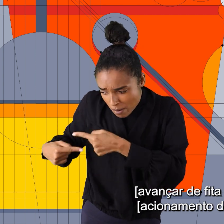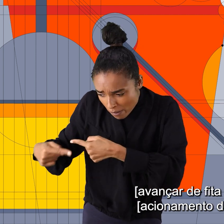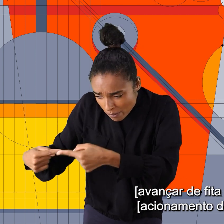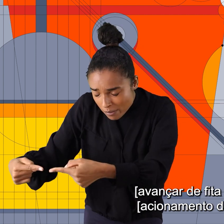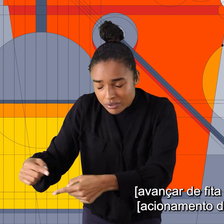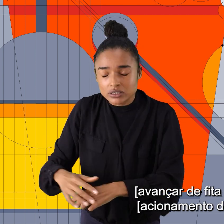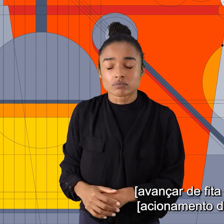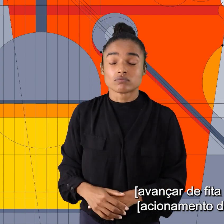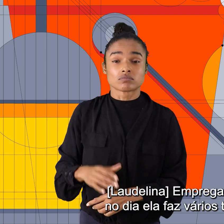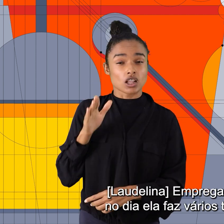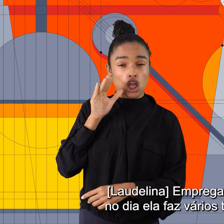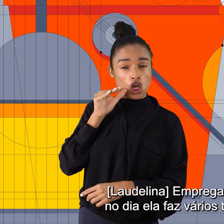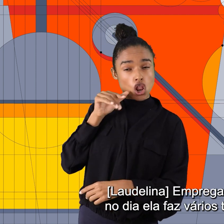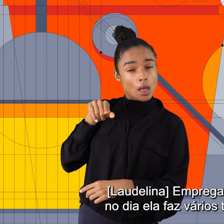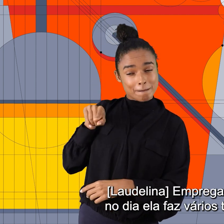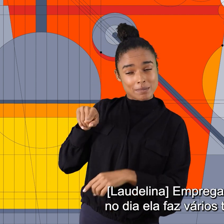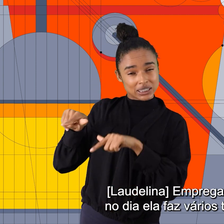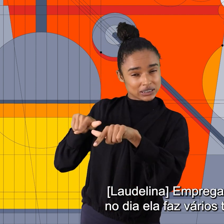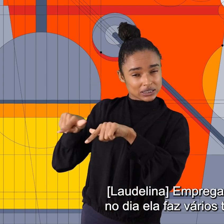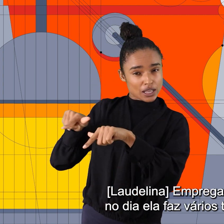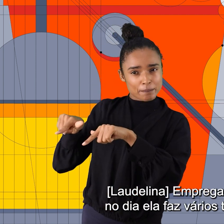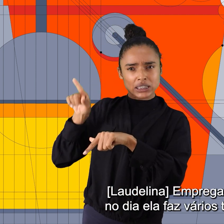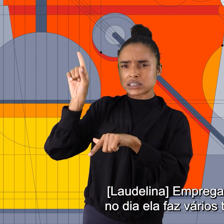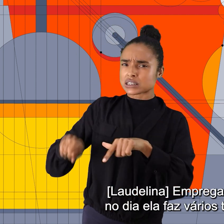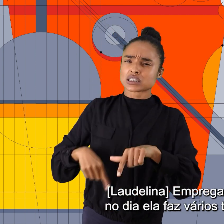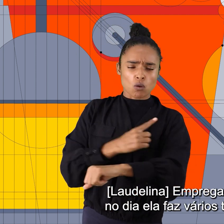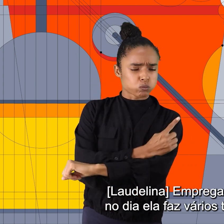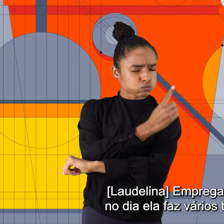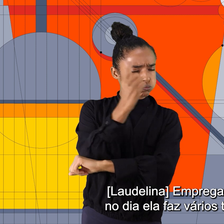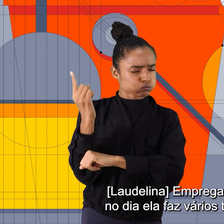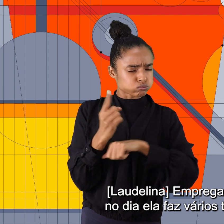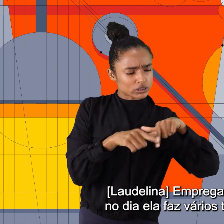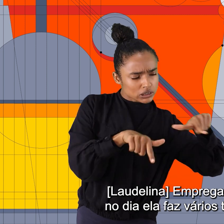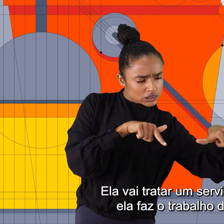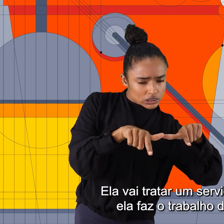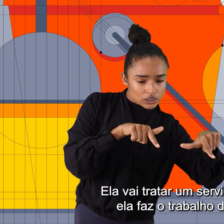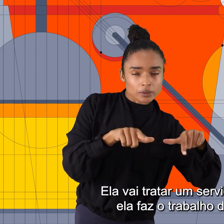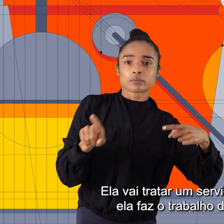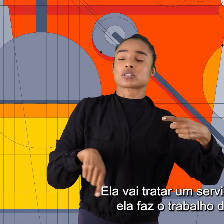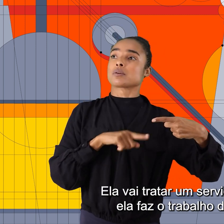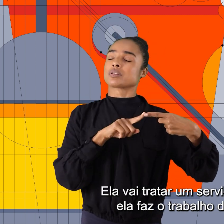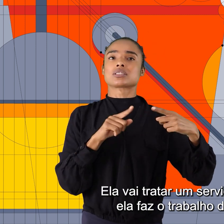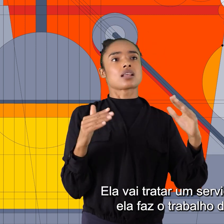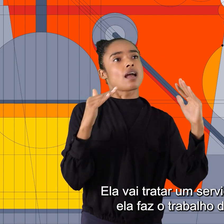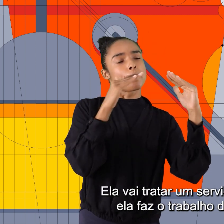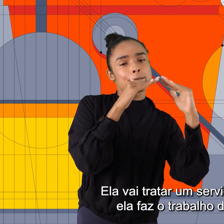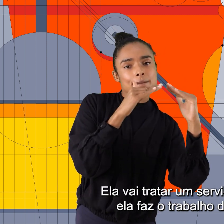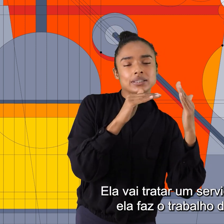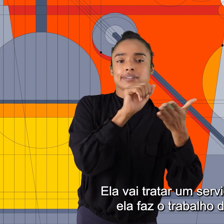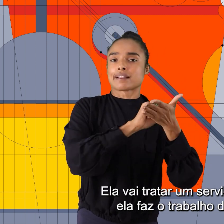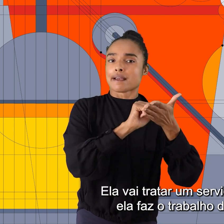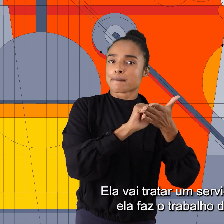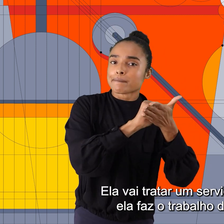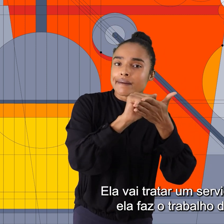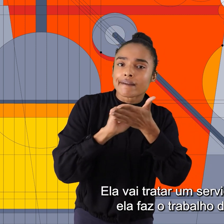né? Empregada doméstica, no dia ela faz vários trabalhos, né? Ela vai tratar um serviço numa